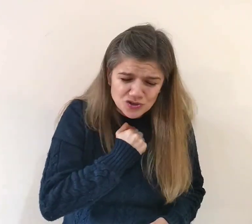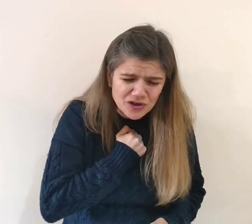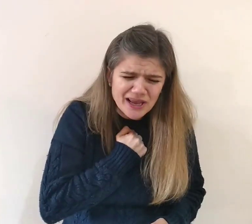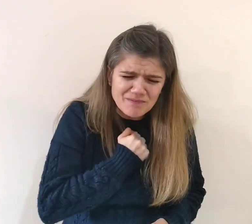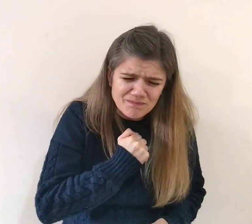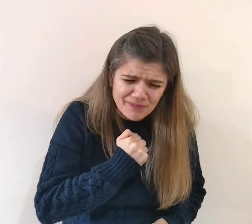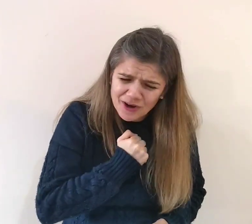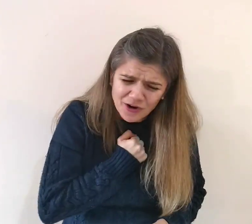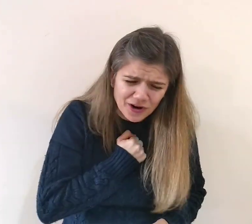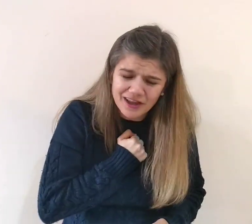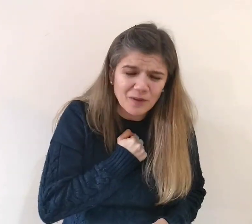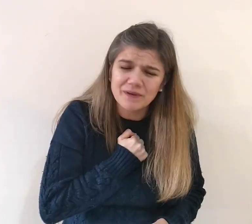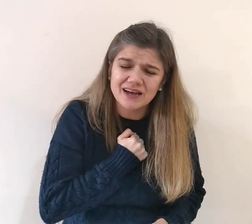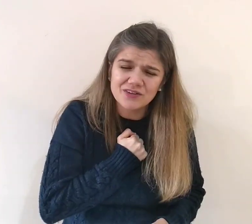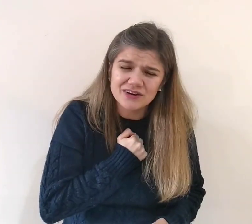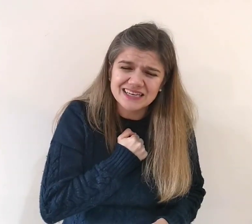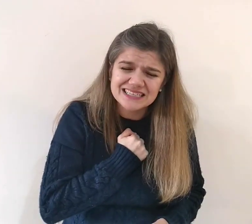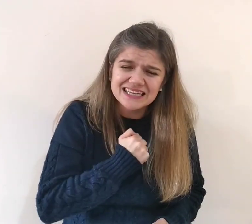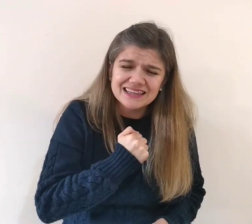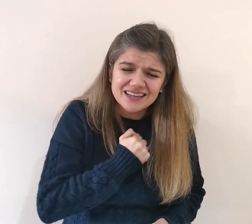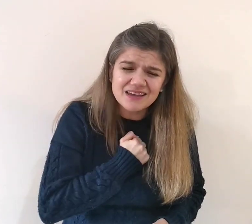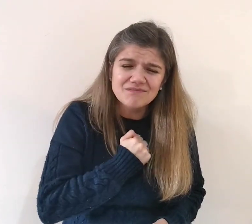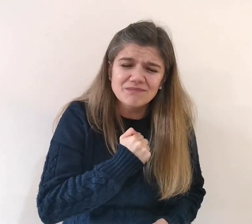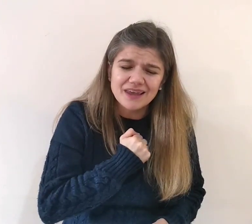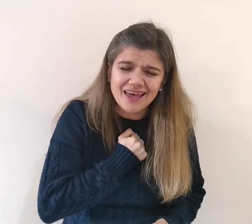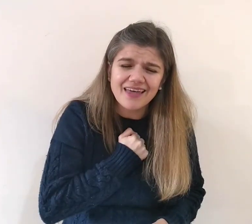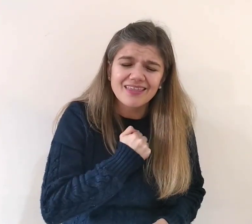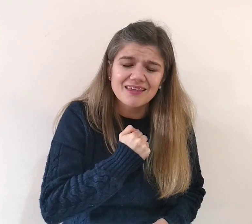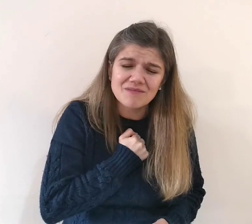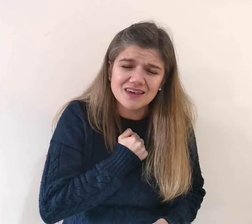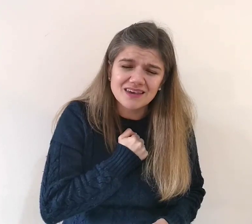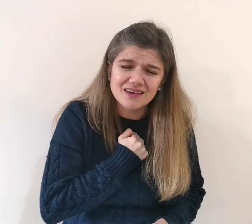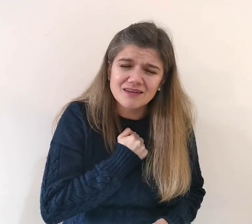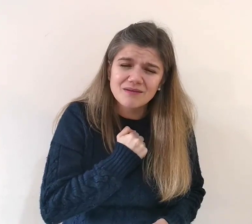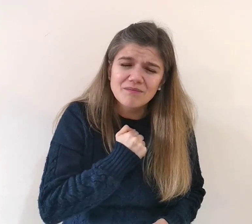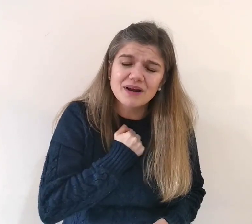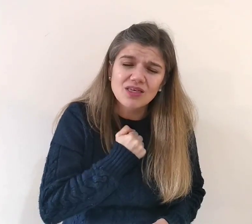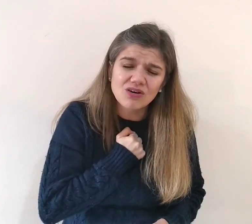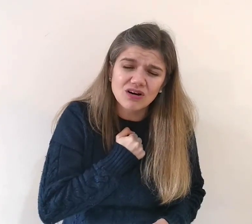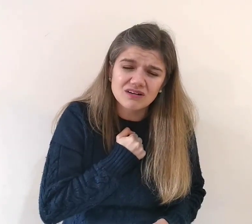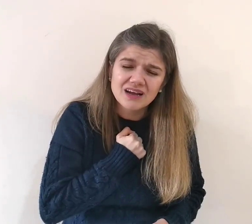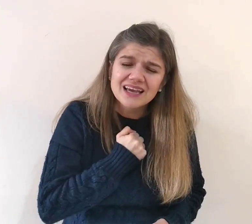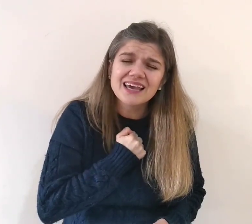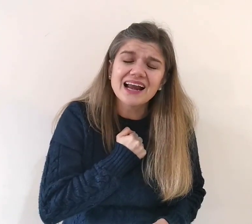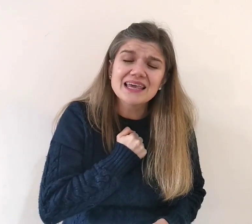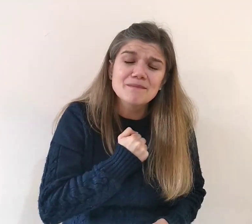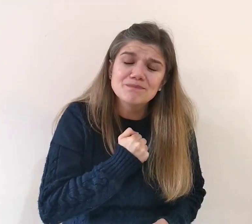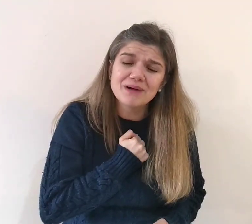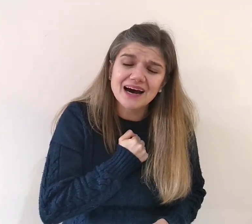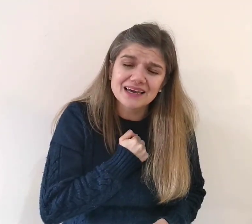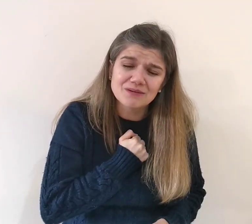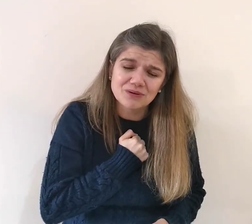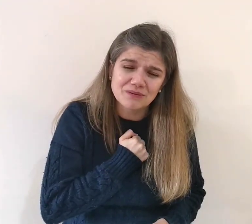soy el peor de los pecadores. Ten piedad de mí. Perdón, que alguien pague por